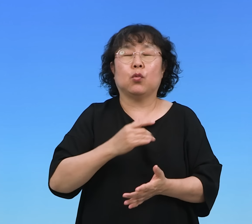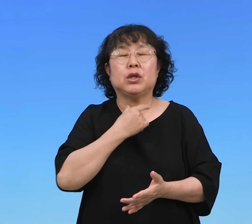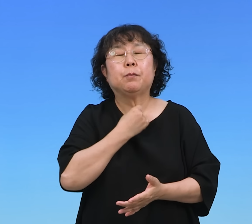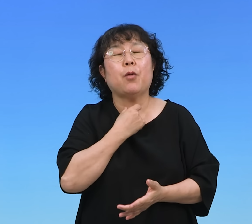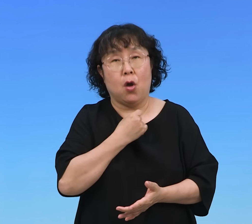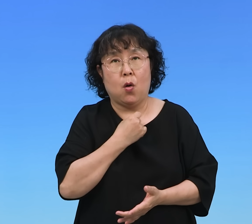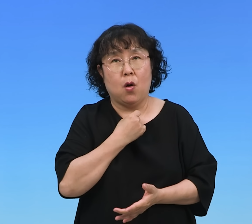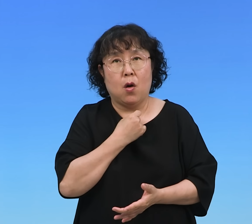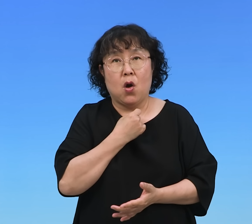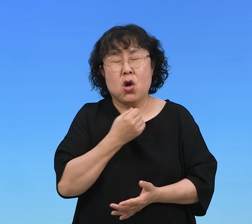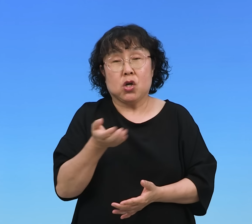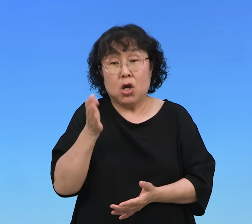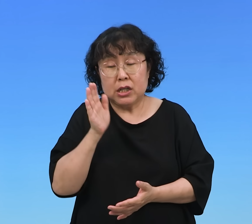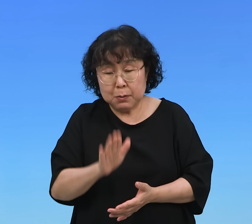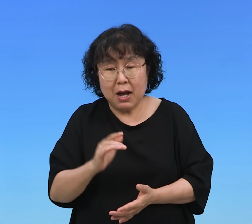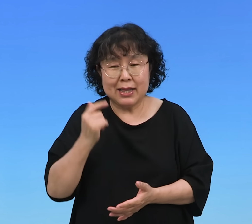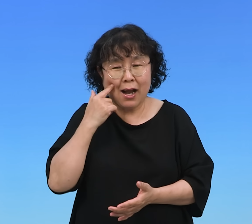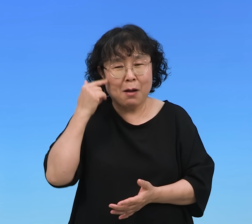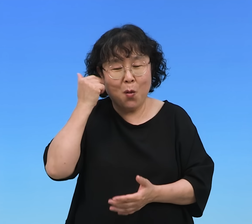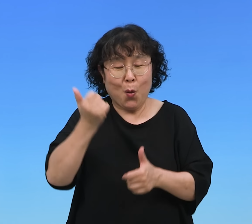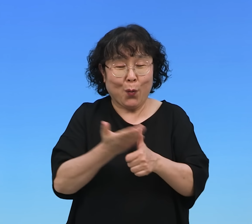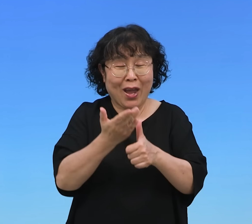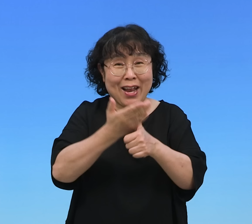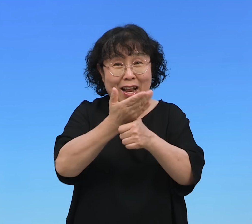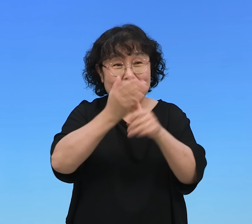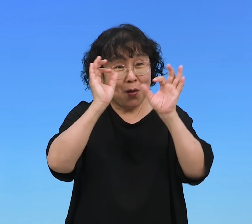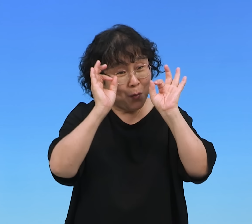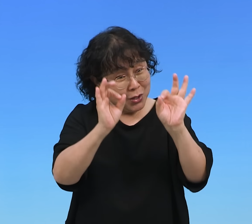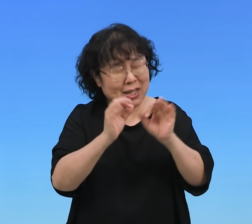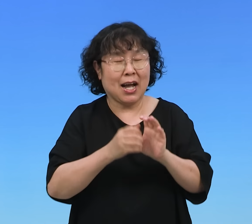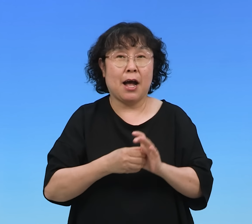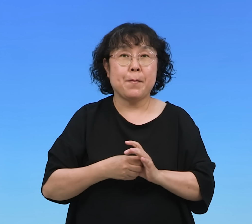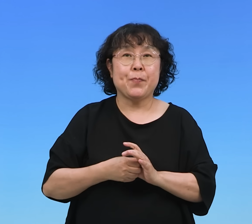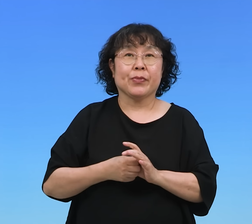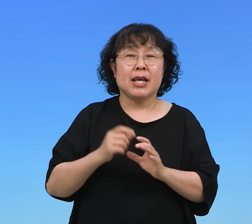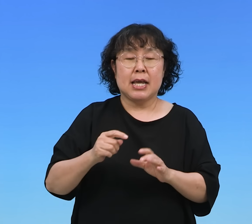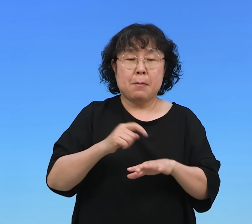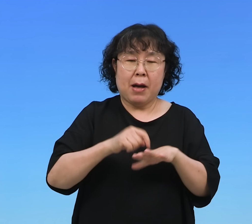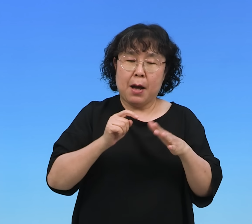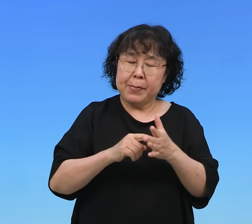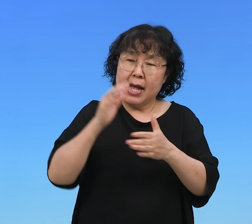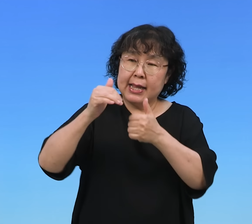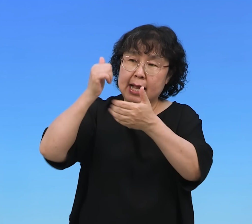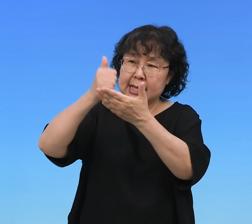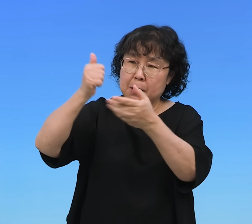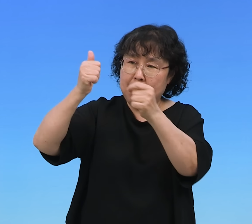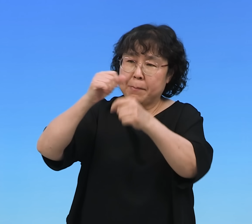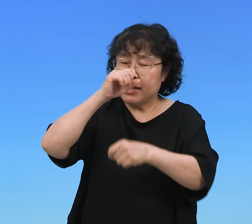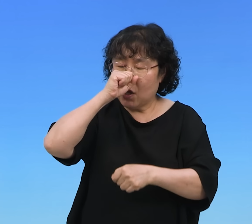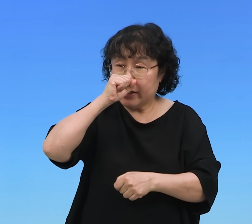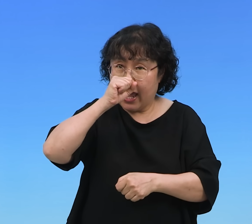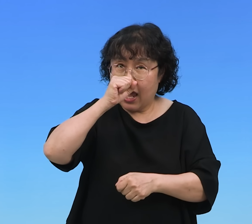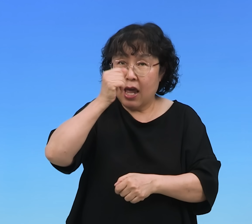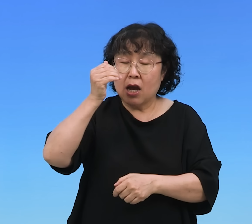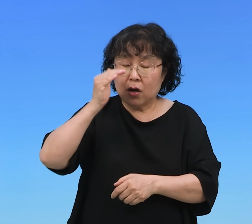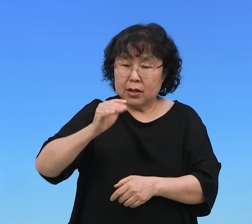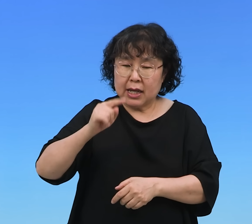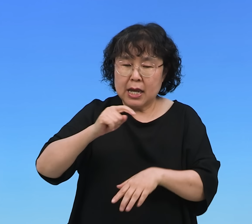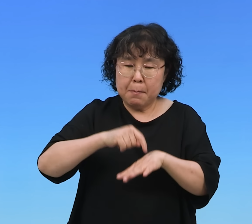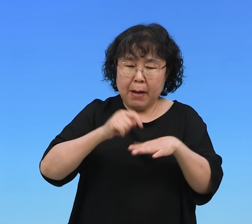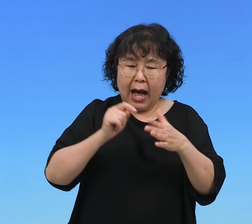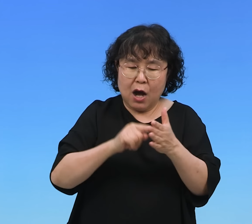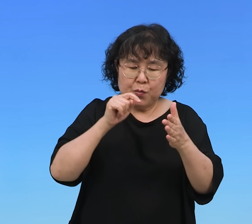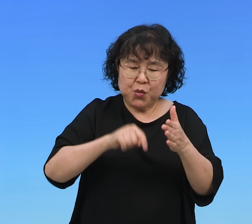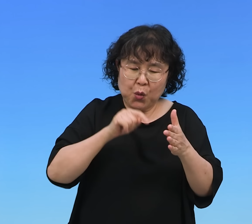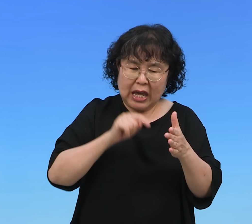그런데 제가 목회를 해보니까 이 마음이 하나님 앞에 선한 마음이긴 한데 항상 이 마음